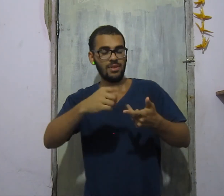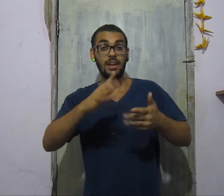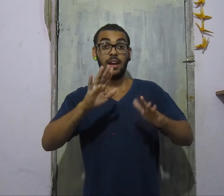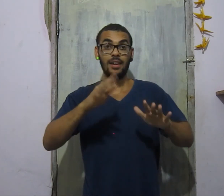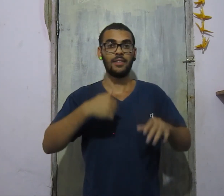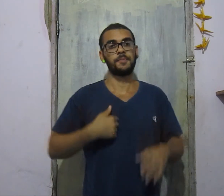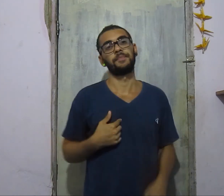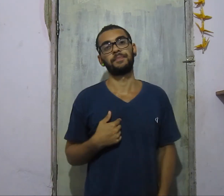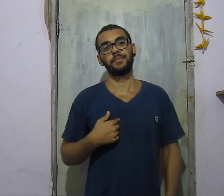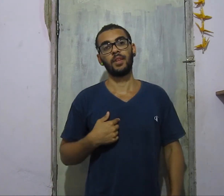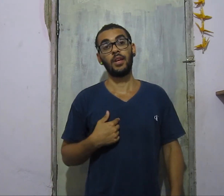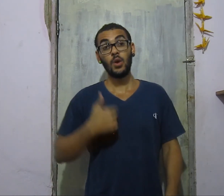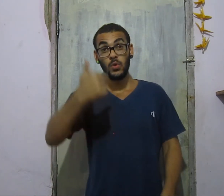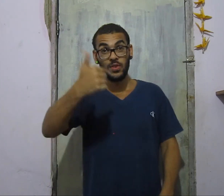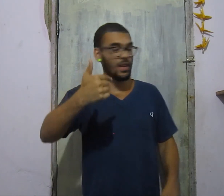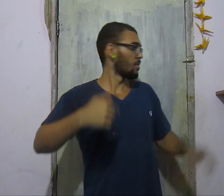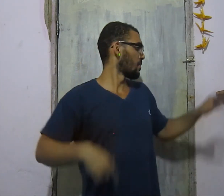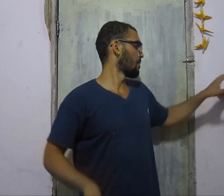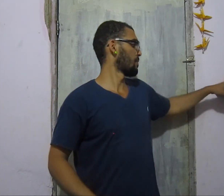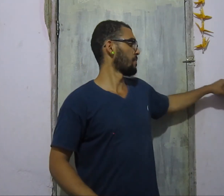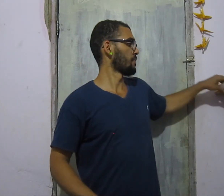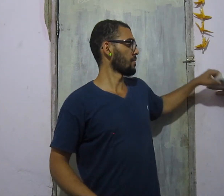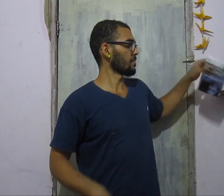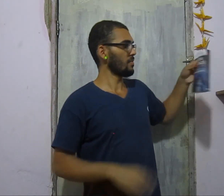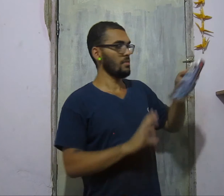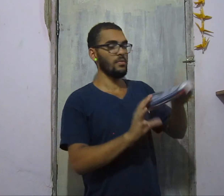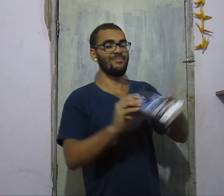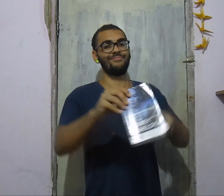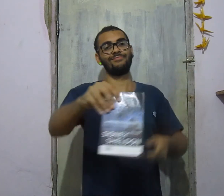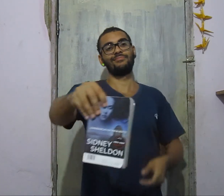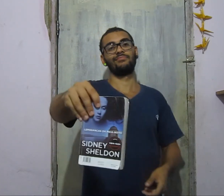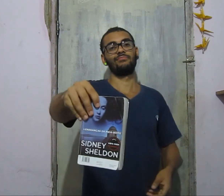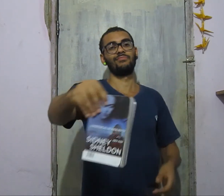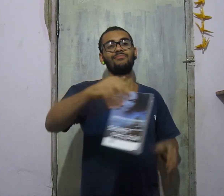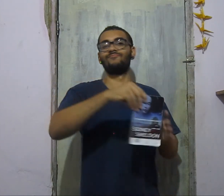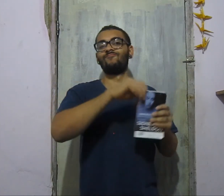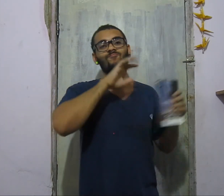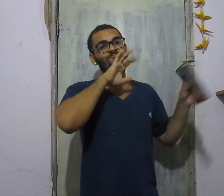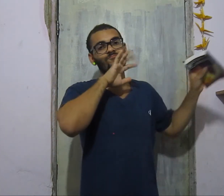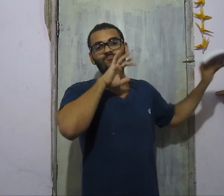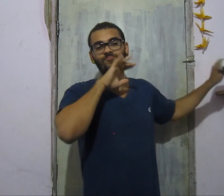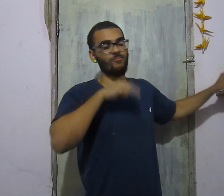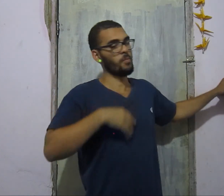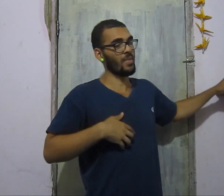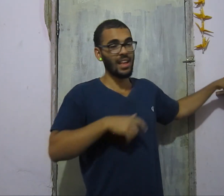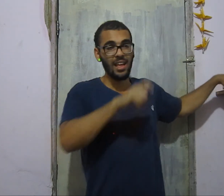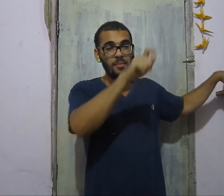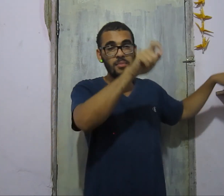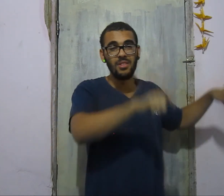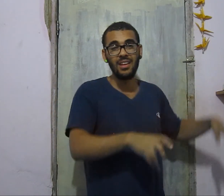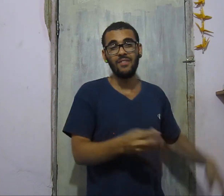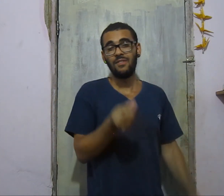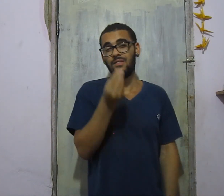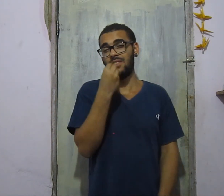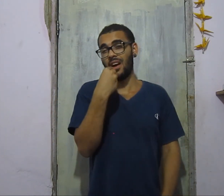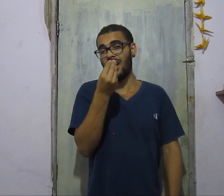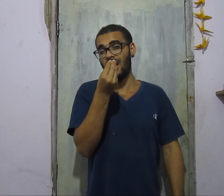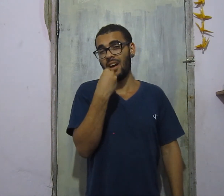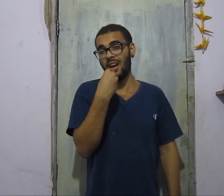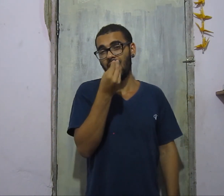ser forte, de ter determinada postura. E aí, quando você se depara com o livro 2, ele é totalmente